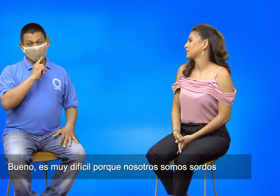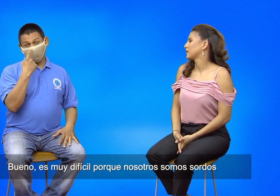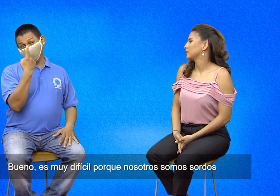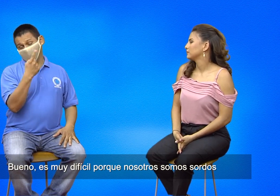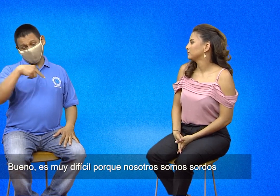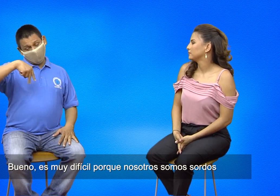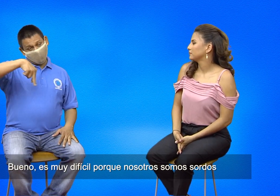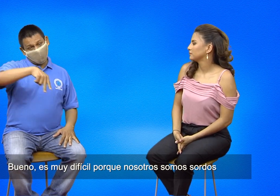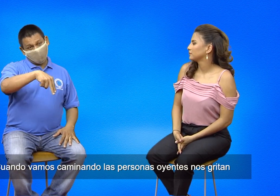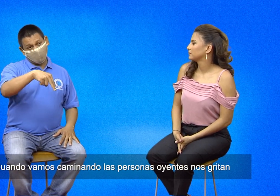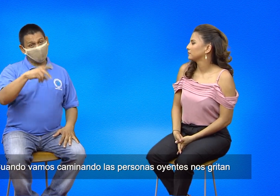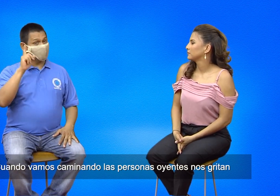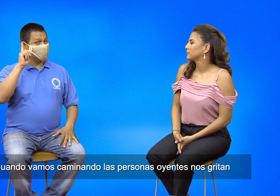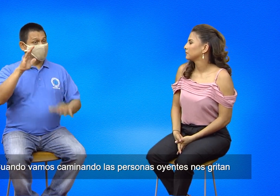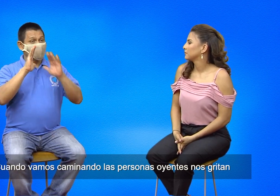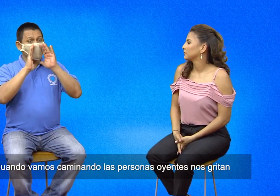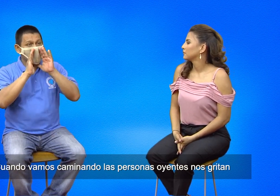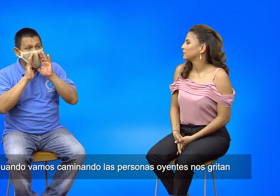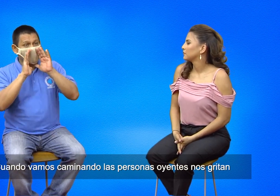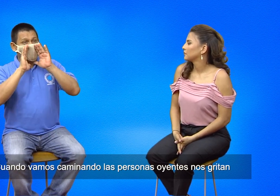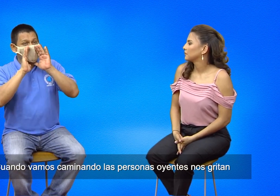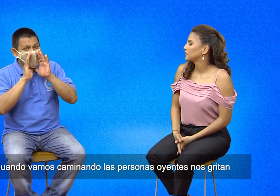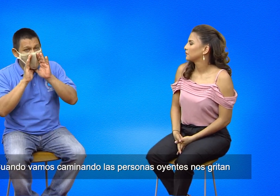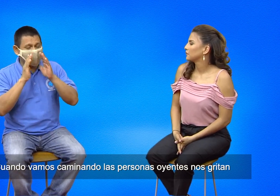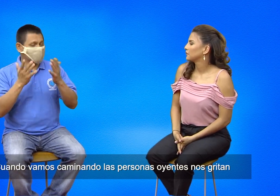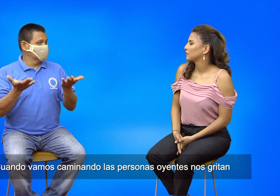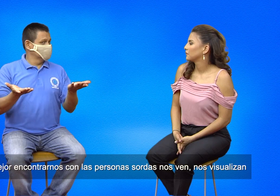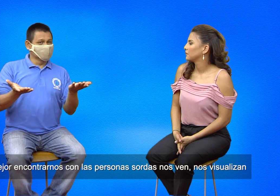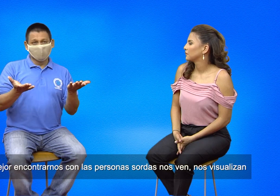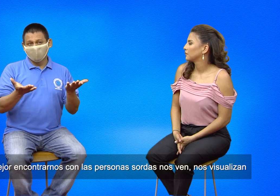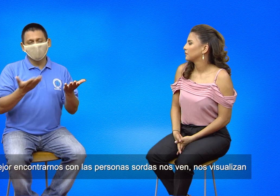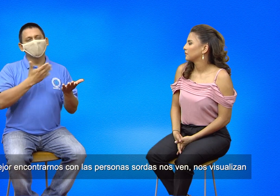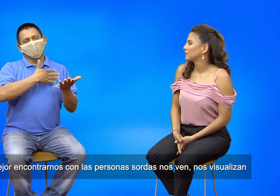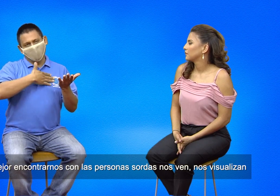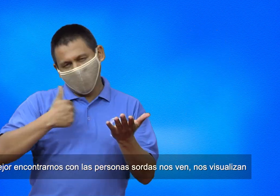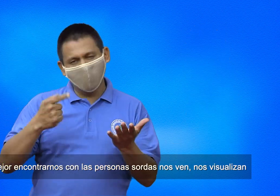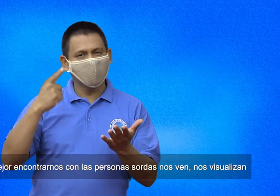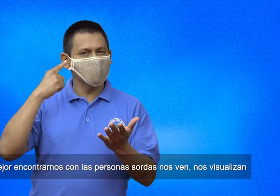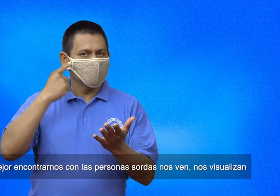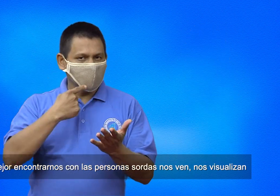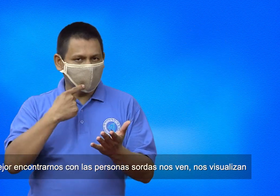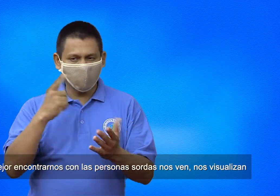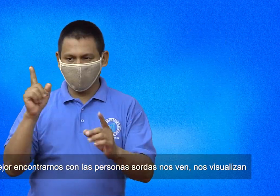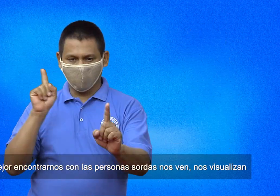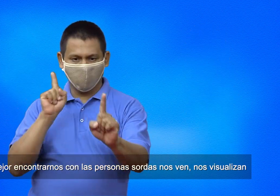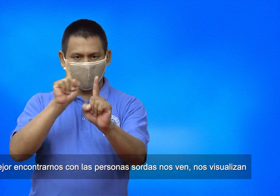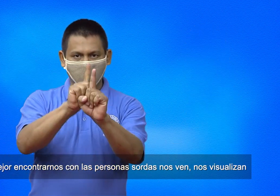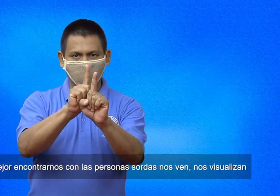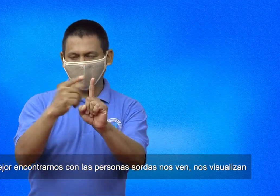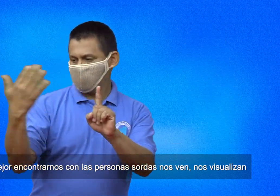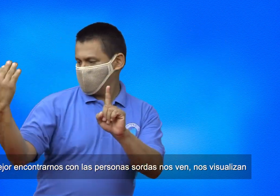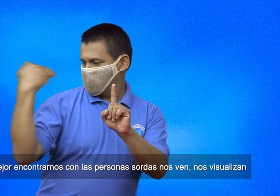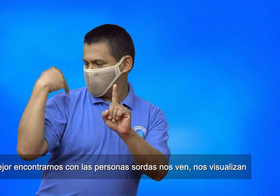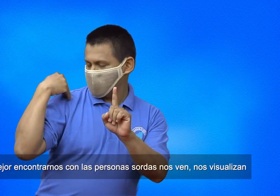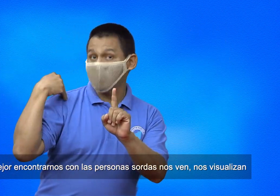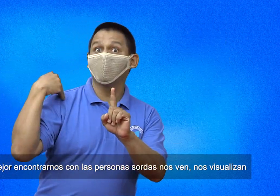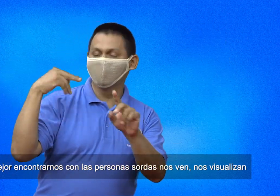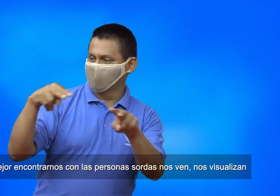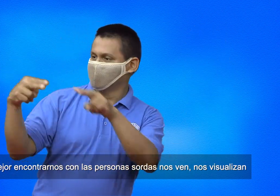nosotros somos sordos cuando vamos caminando a las personas oyente los gritan es mejor encontrarnos con las personas sordas nos ven